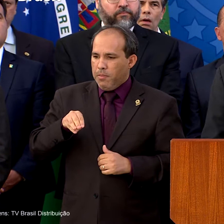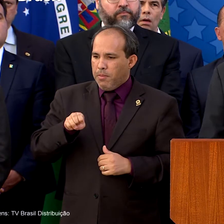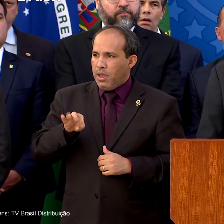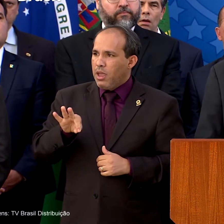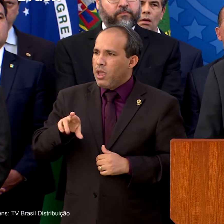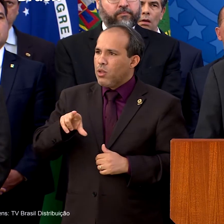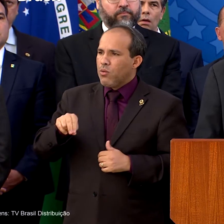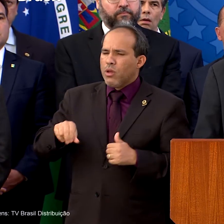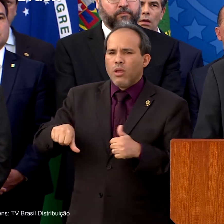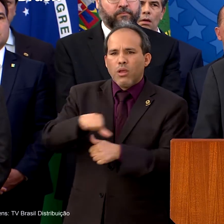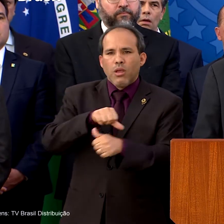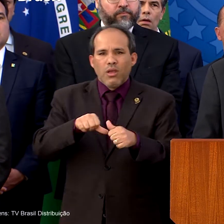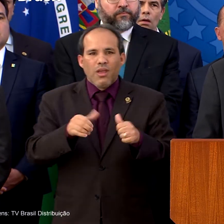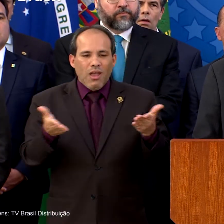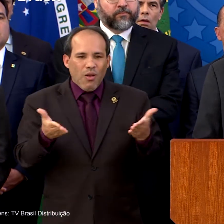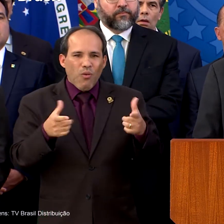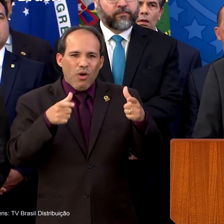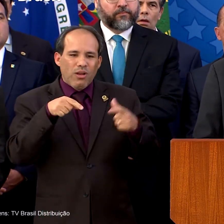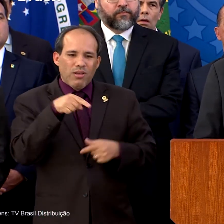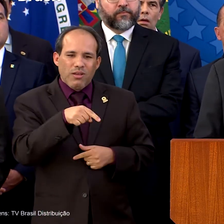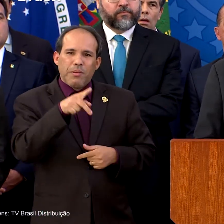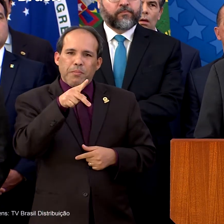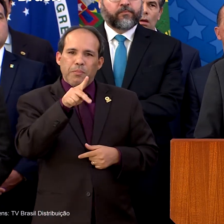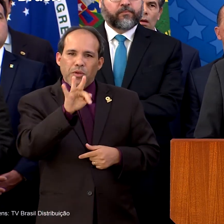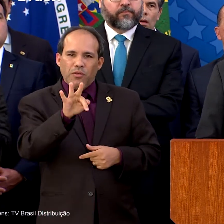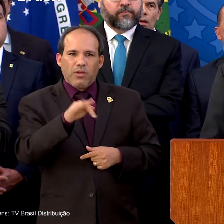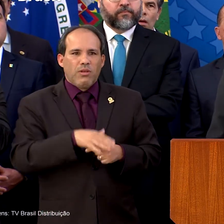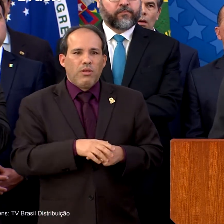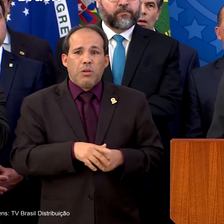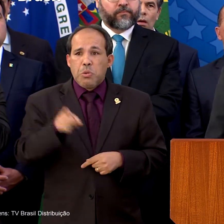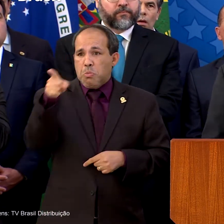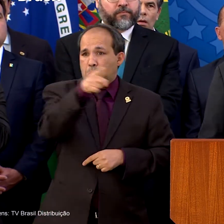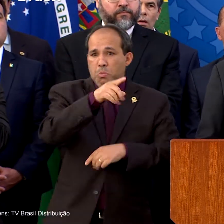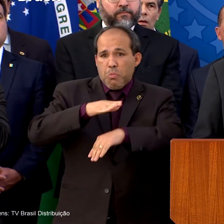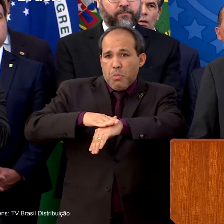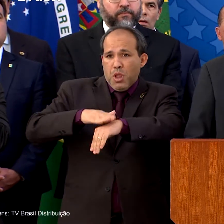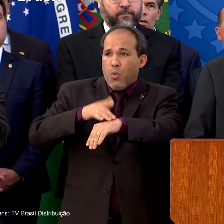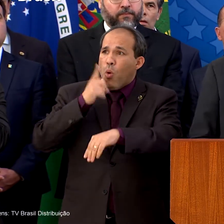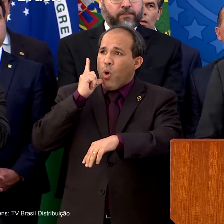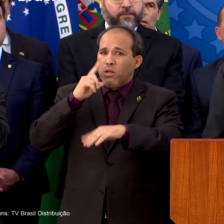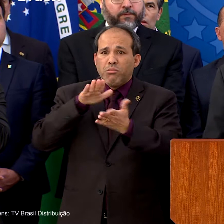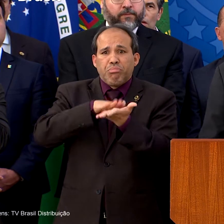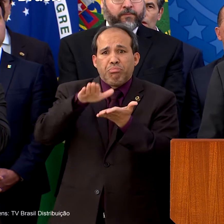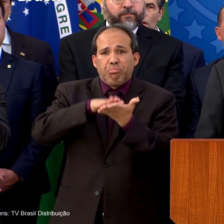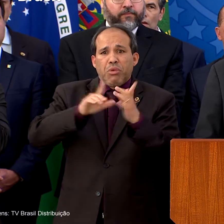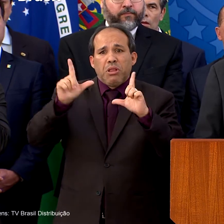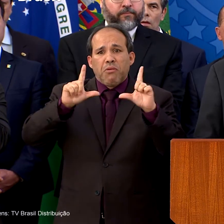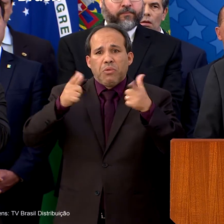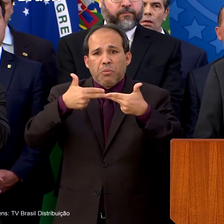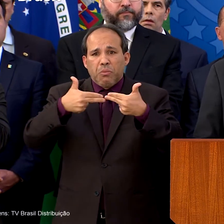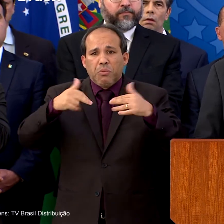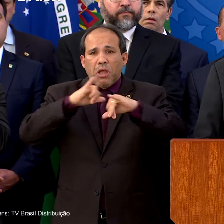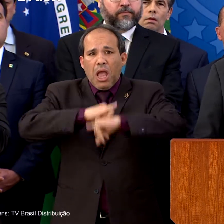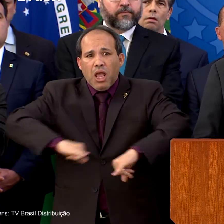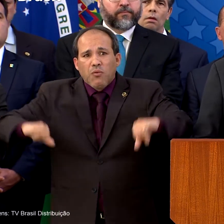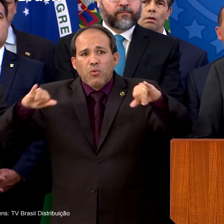polícia federal e como publicado por vocês no dia de ontem mas